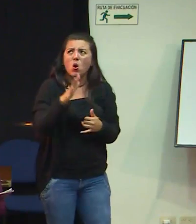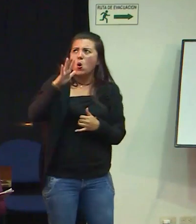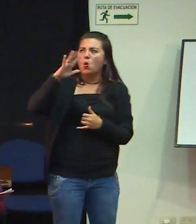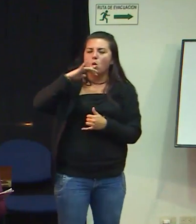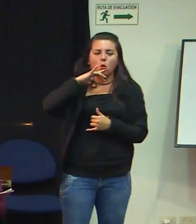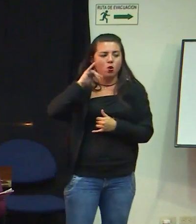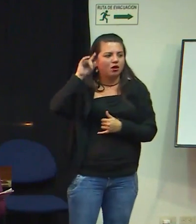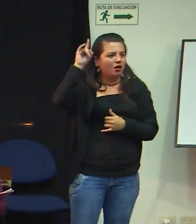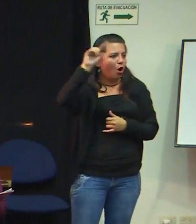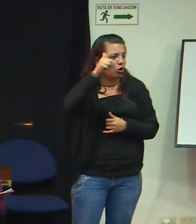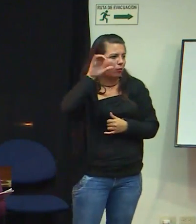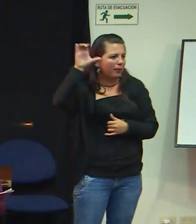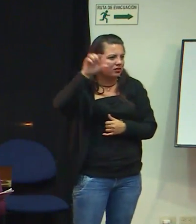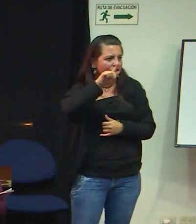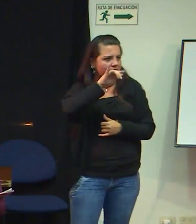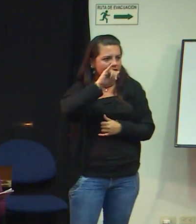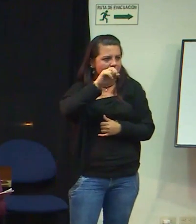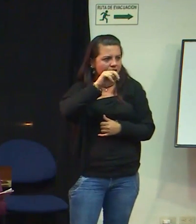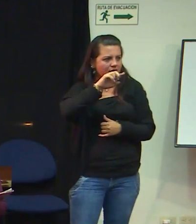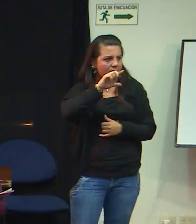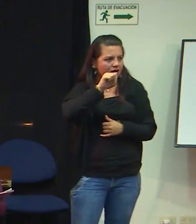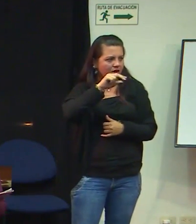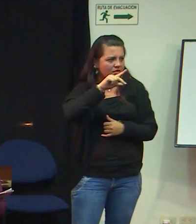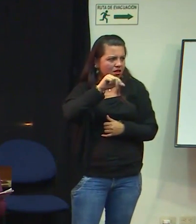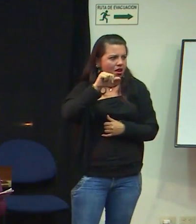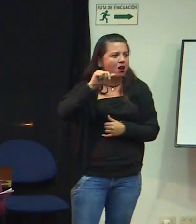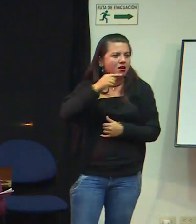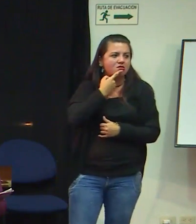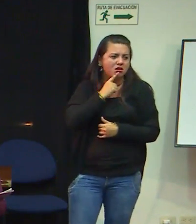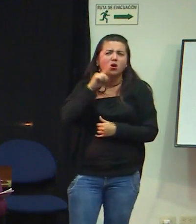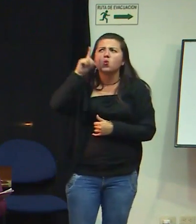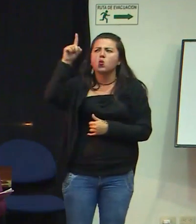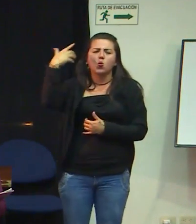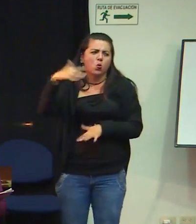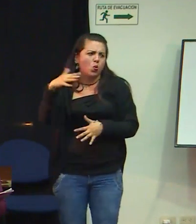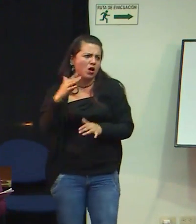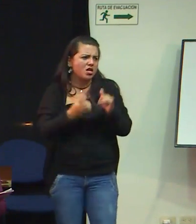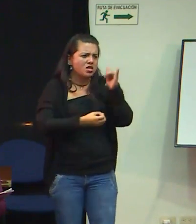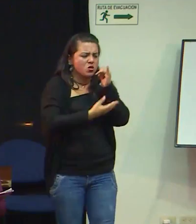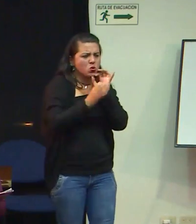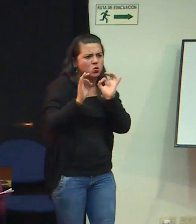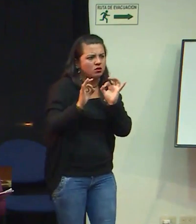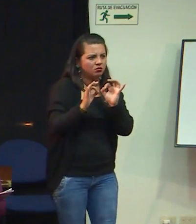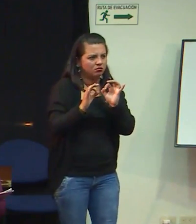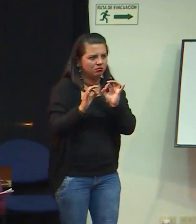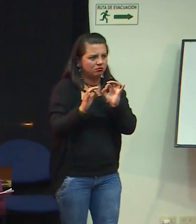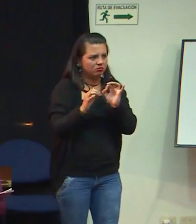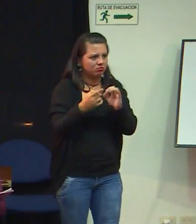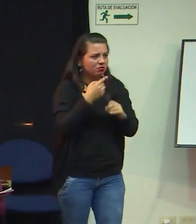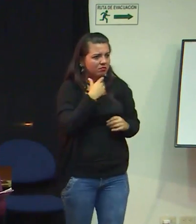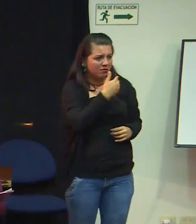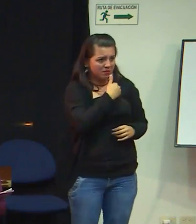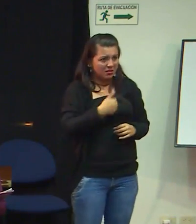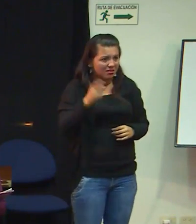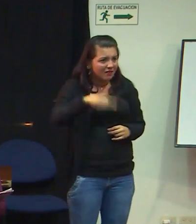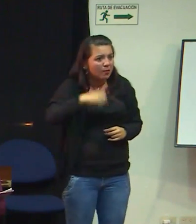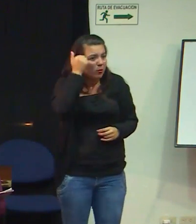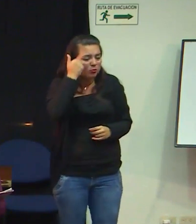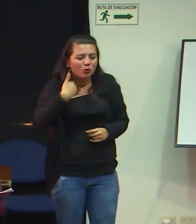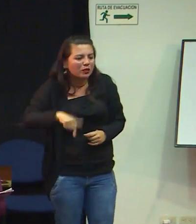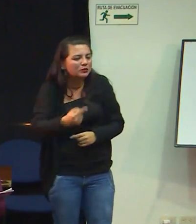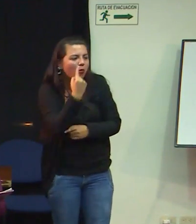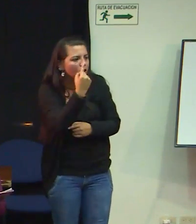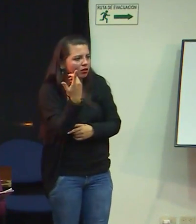los mejores países con la pedagogía y con todo eso, y nos dicen, es que para ser usted presidente tiene que ser docente, no un político. Porque es que